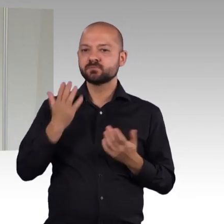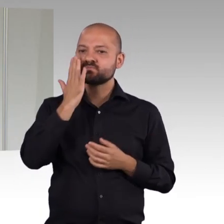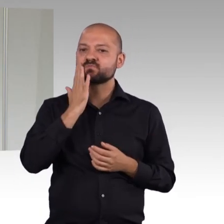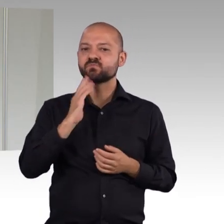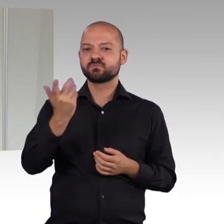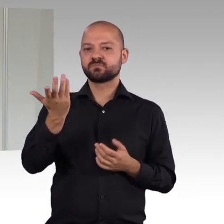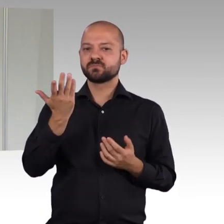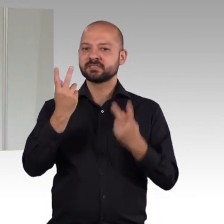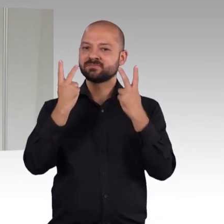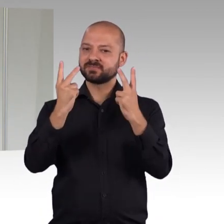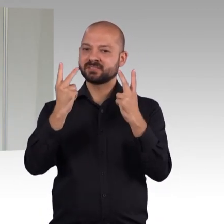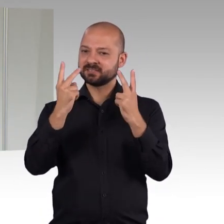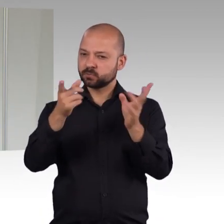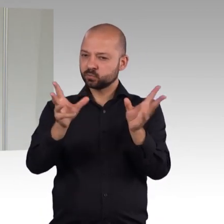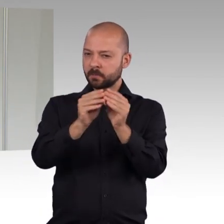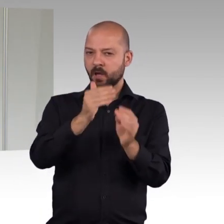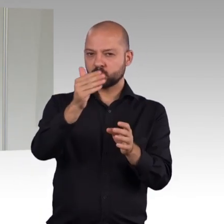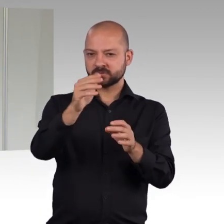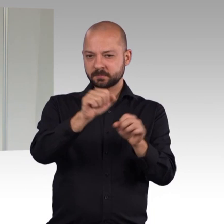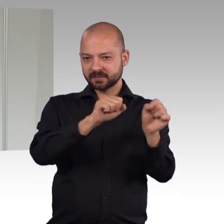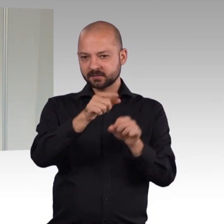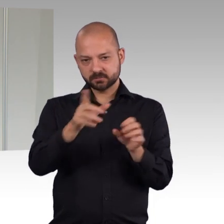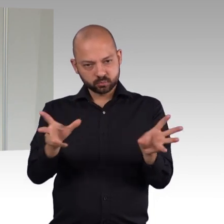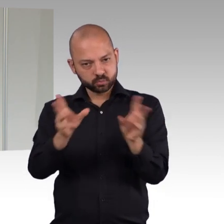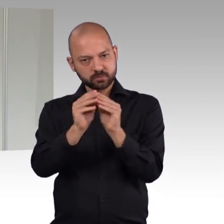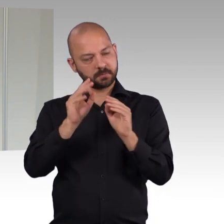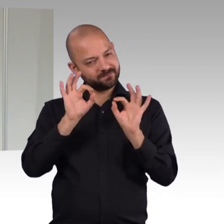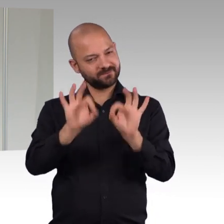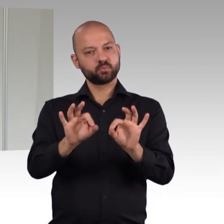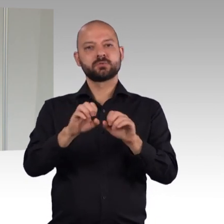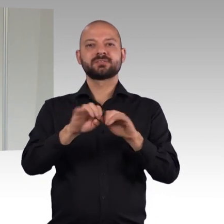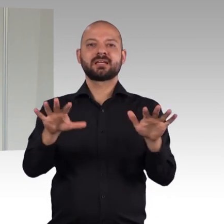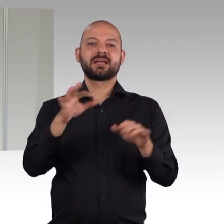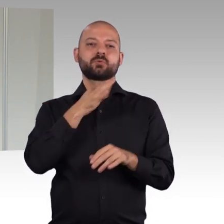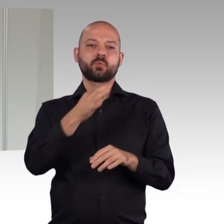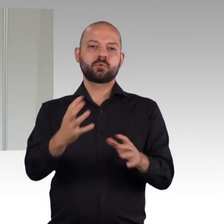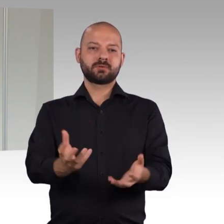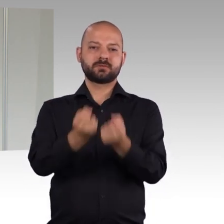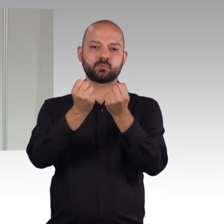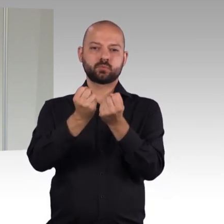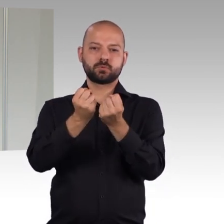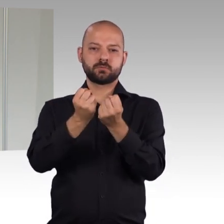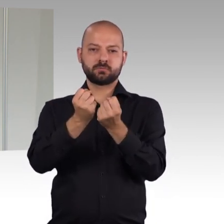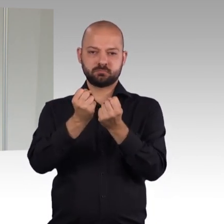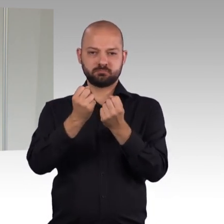moderne Sicherheitspolitik, die geht eben auch nicht ohne konsequenten Klimaschutz. Wo das Zuhause von Menschen zerstört wird, verschärfen